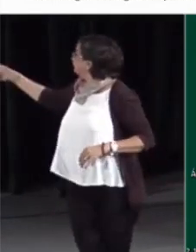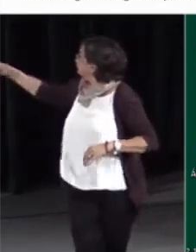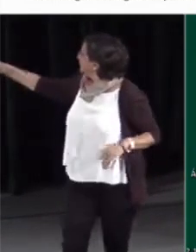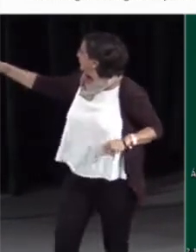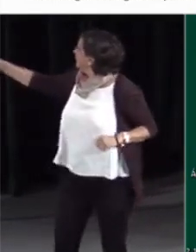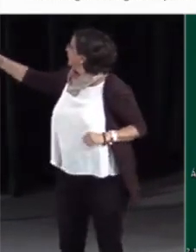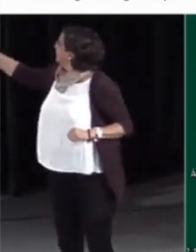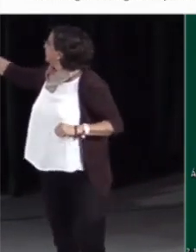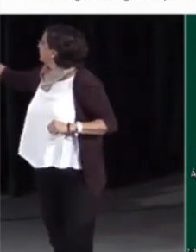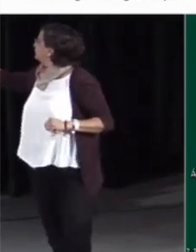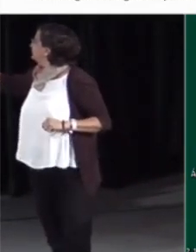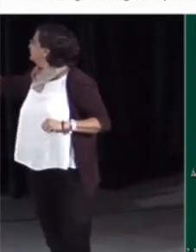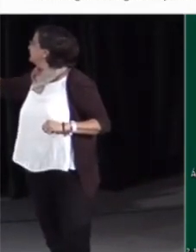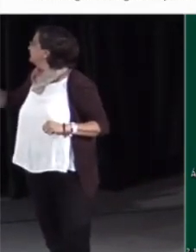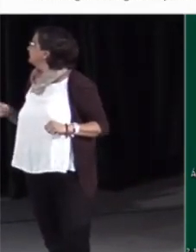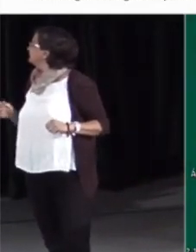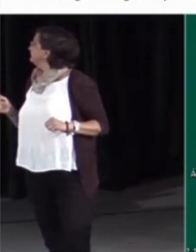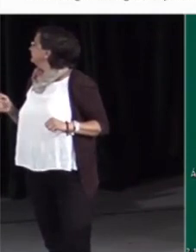Vamos a ver el tercer vídeo.